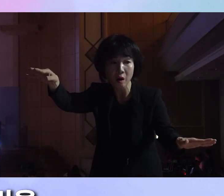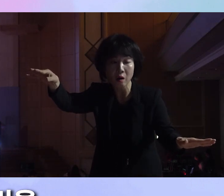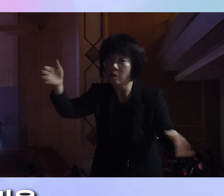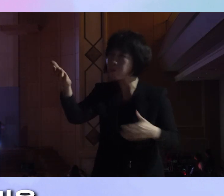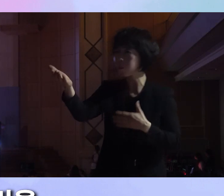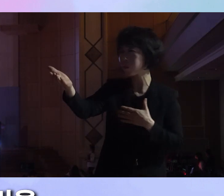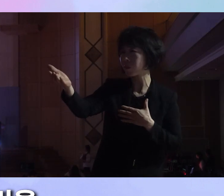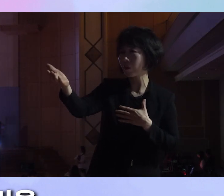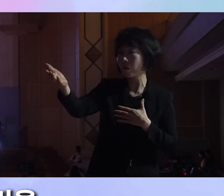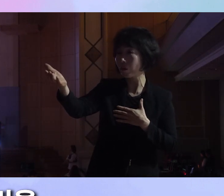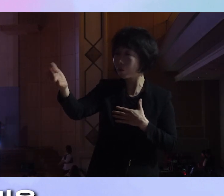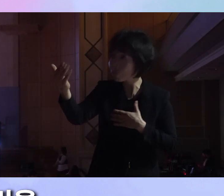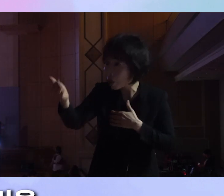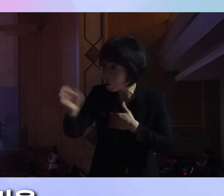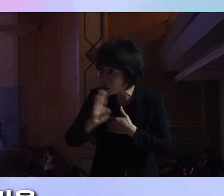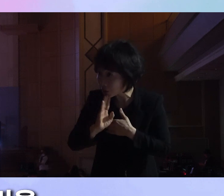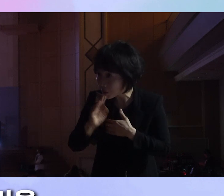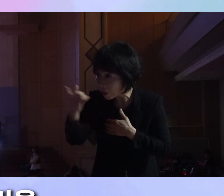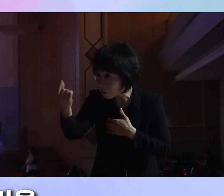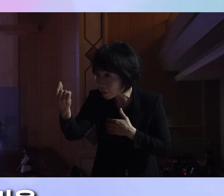호민관님 아니세요?